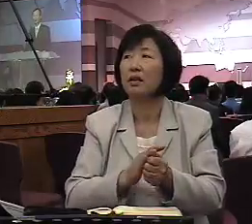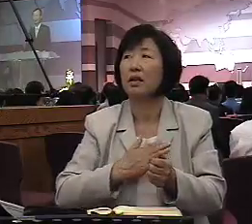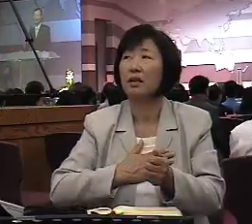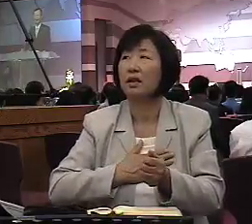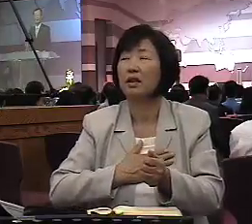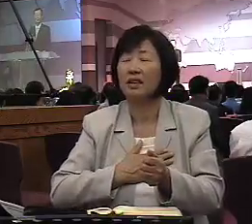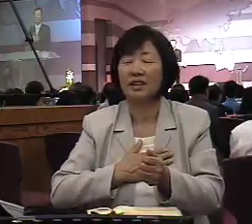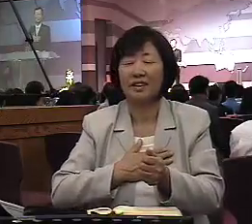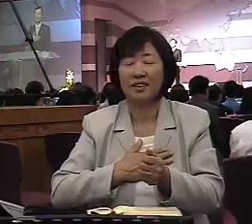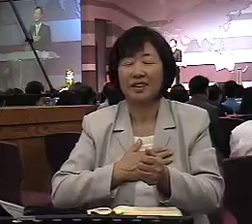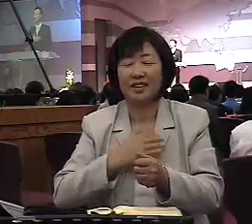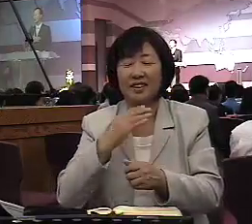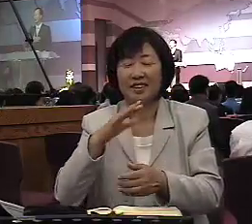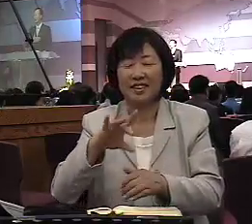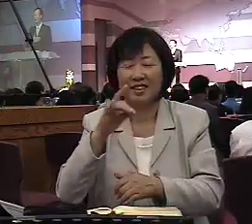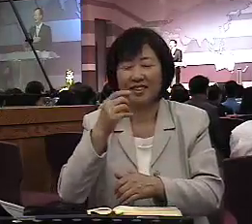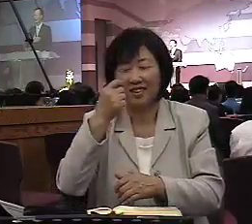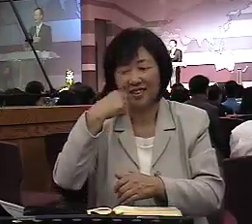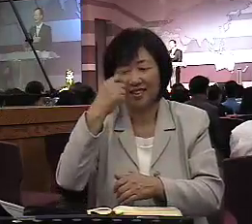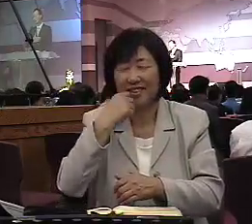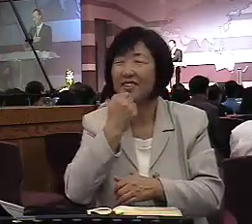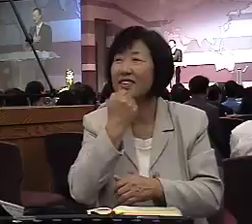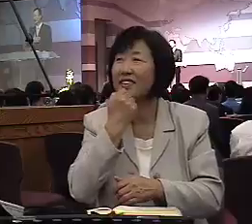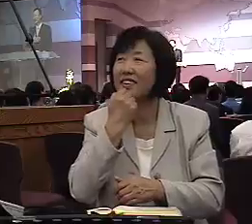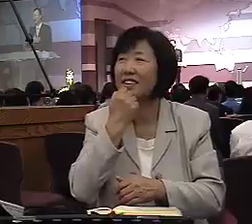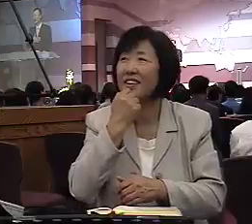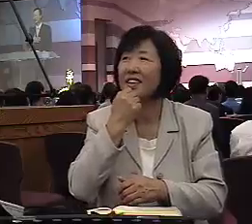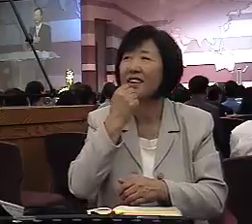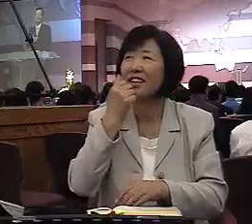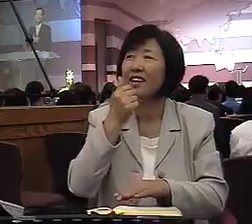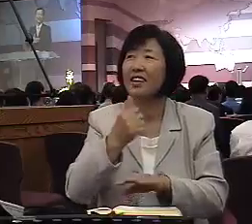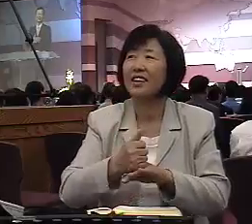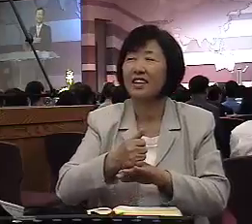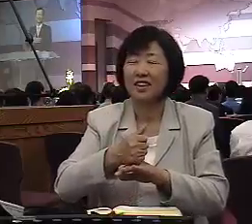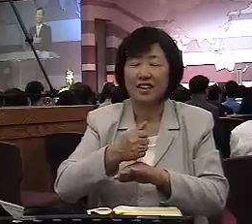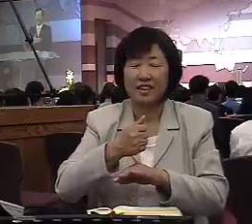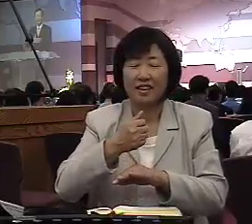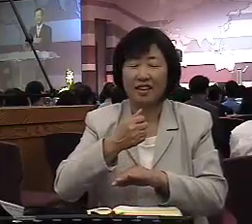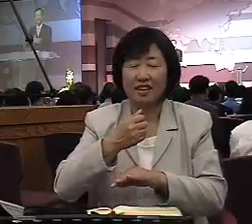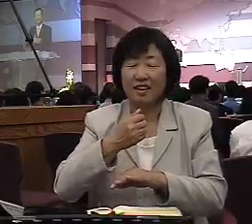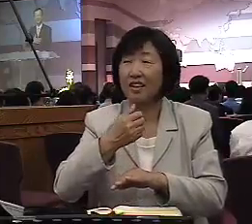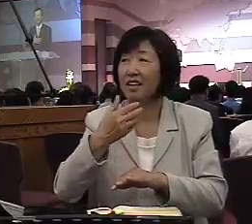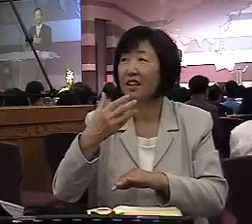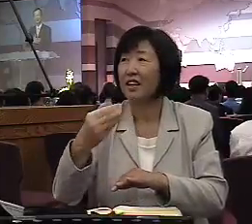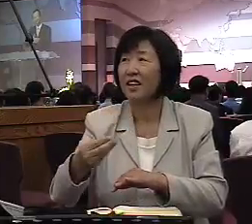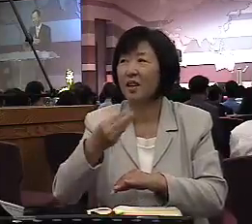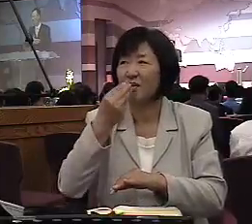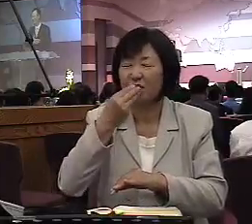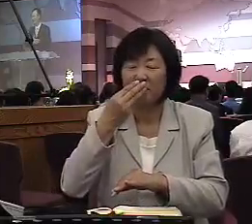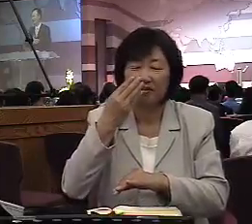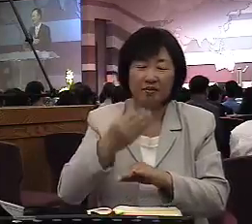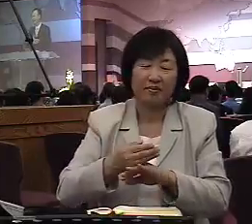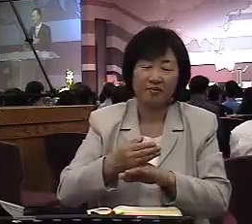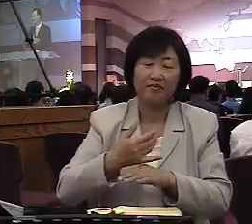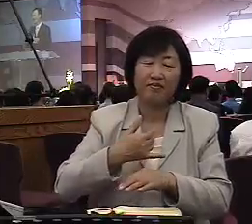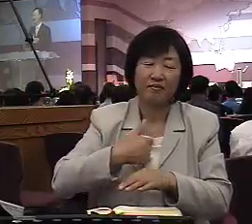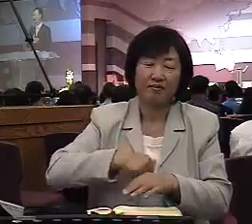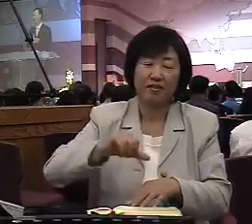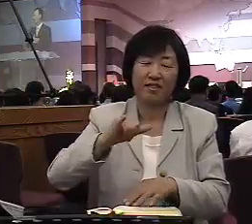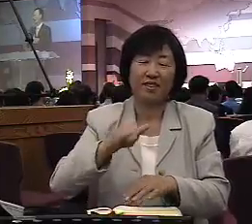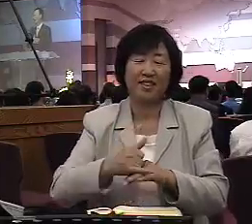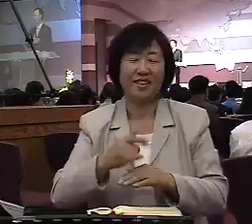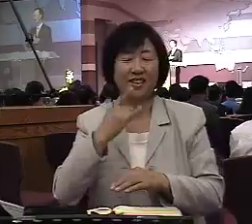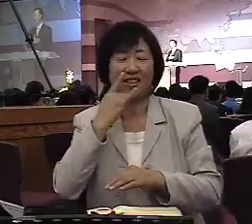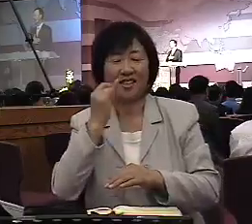웃다가 가슴에 찡하더라. 어미에게는 똥냄새나는 자식도 자식이 저 끝까지 어미의